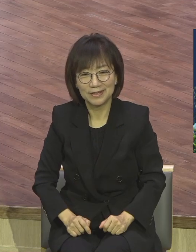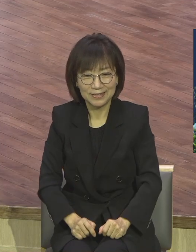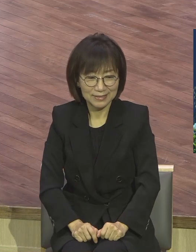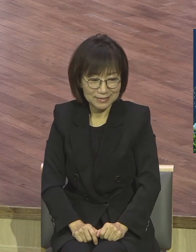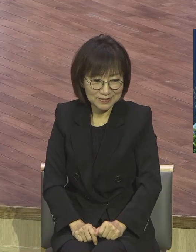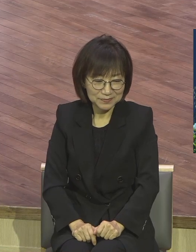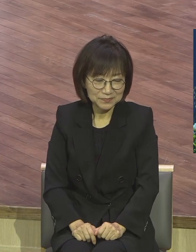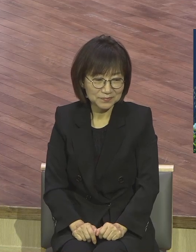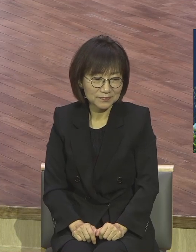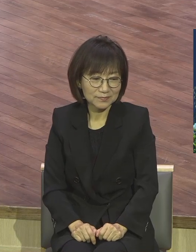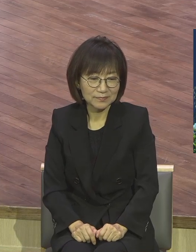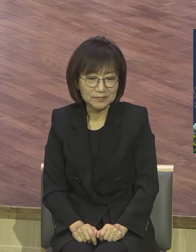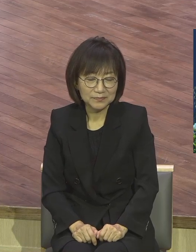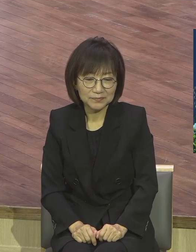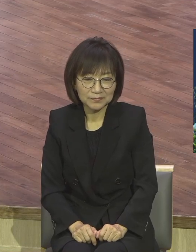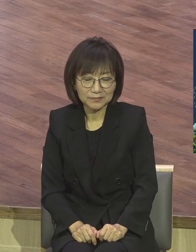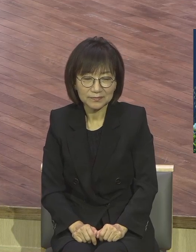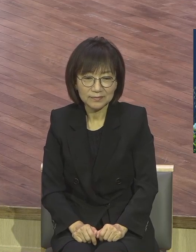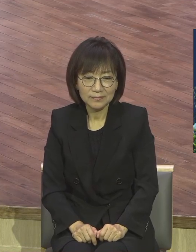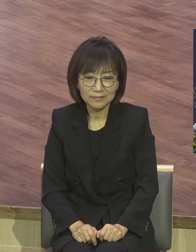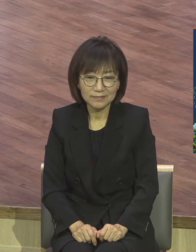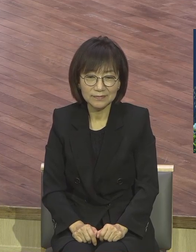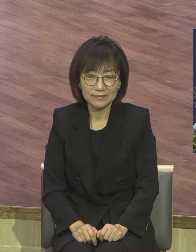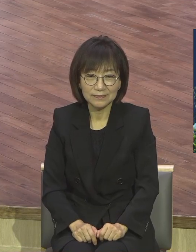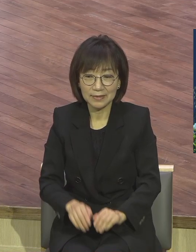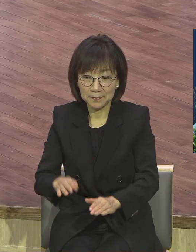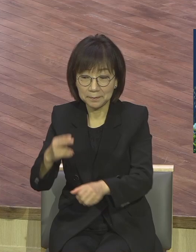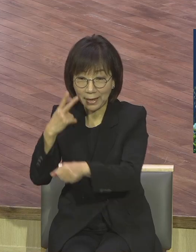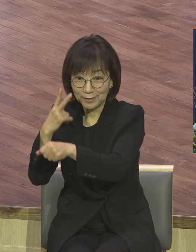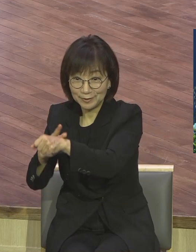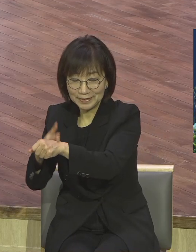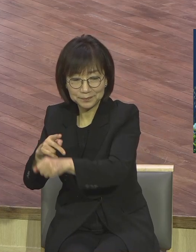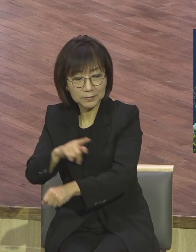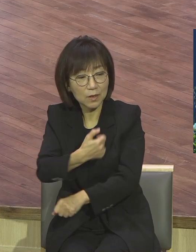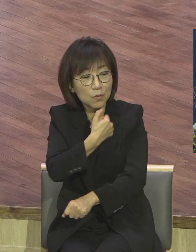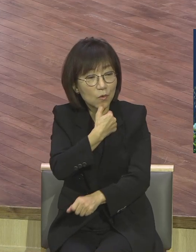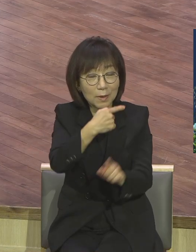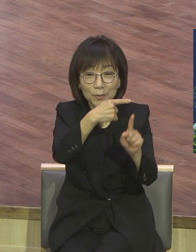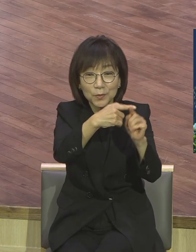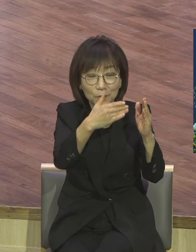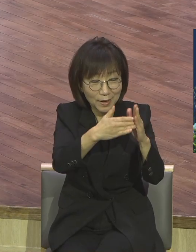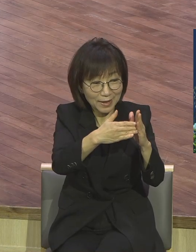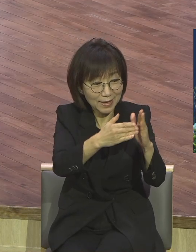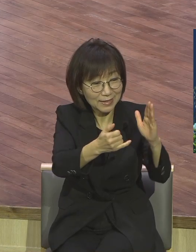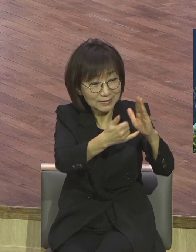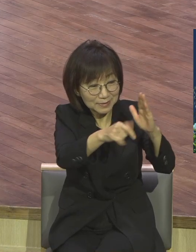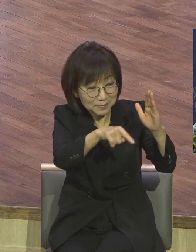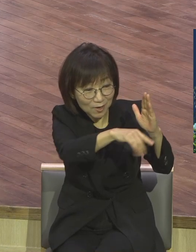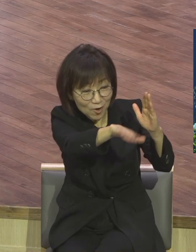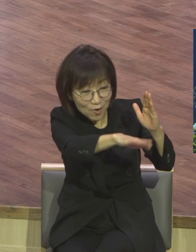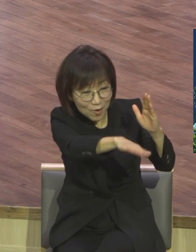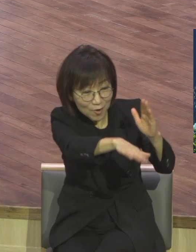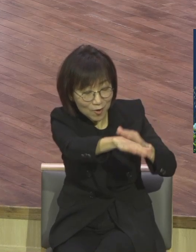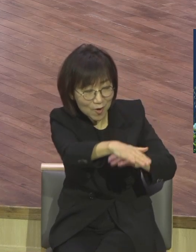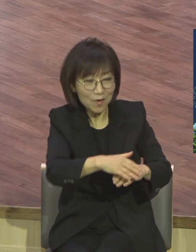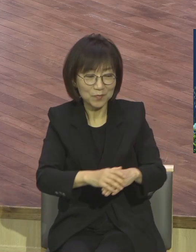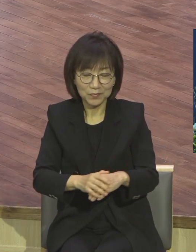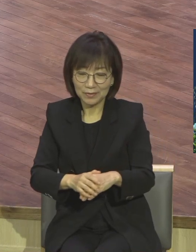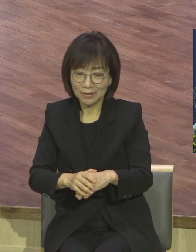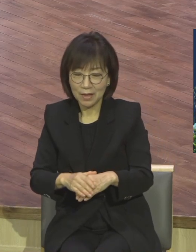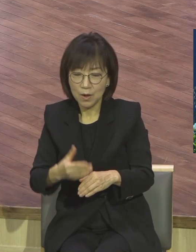그걸 선언하고 있어요. 바울이 로마 교회 성도들에게 정확한 복음의 의미를 올바로